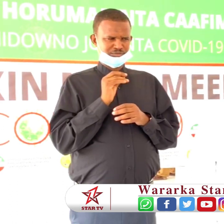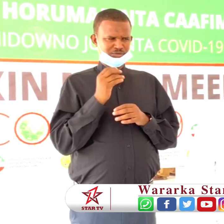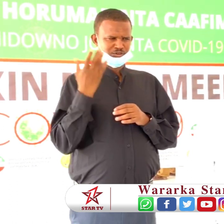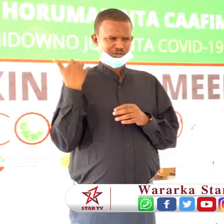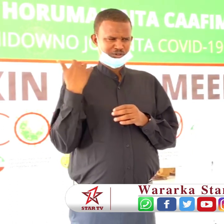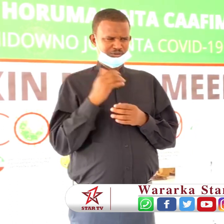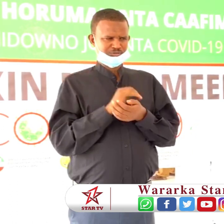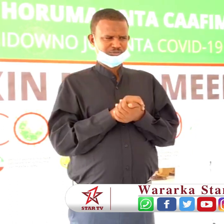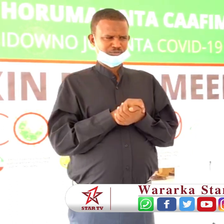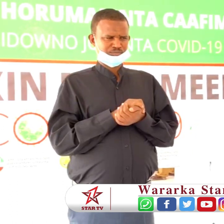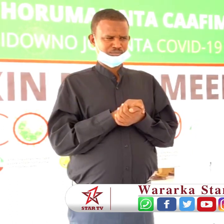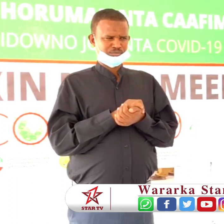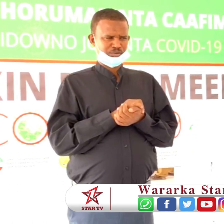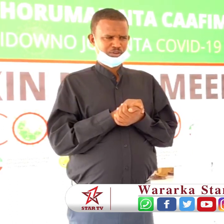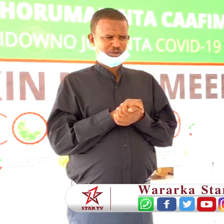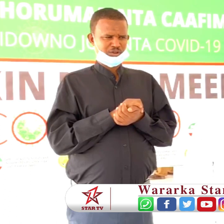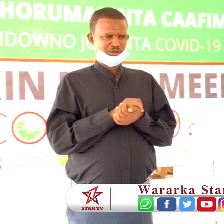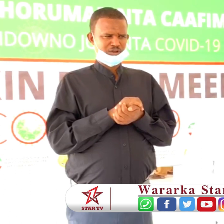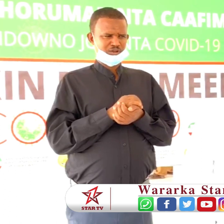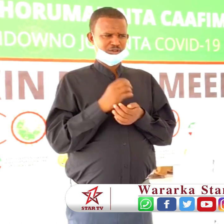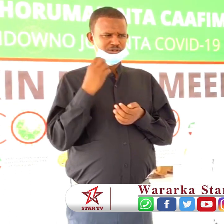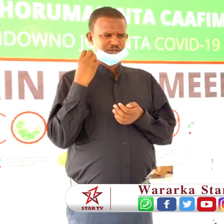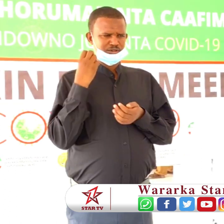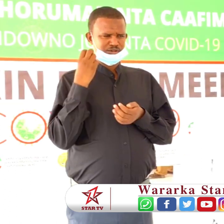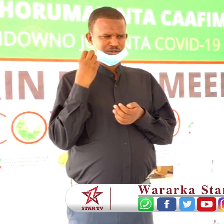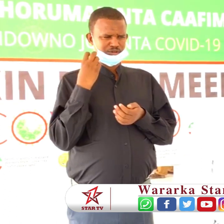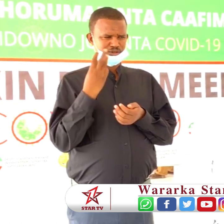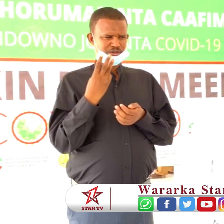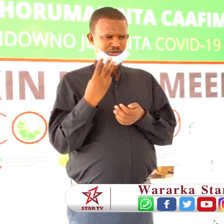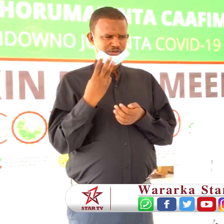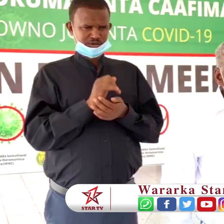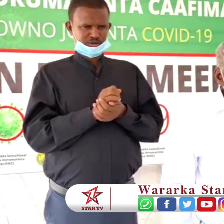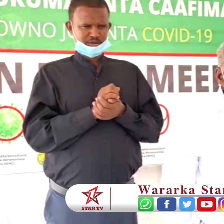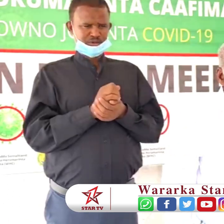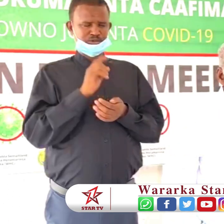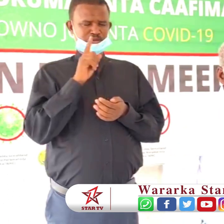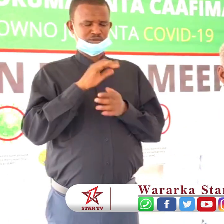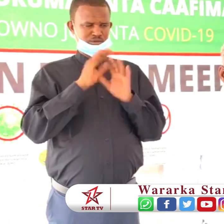shalay 3 qof oo keliya ayaa cudurka lagu soo xaqiijiyey.